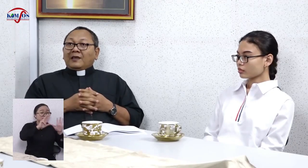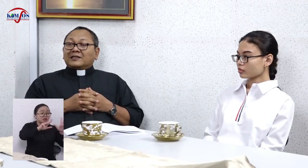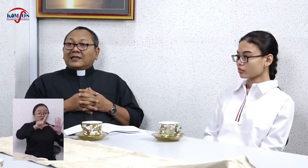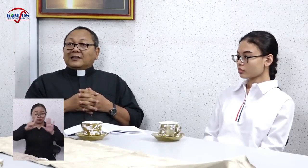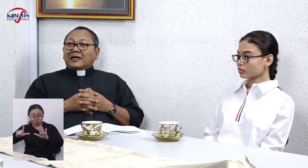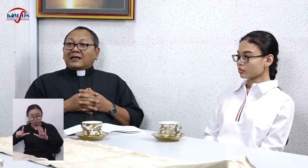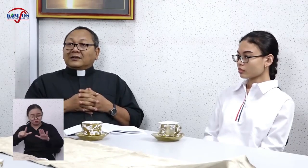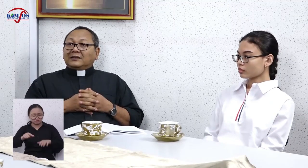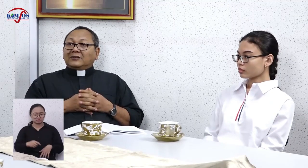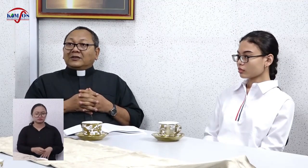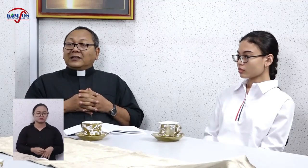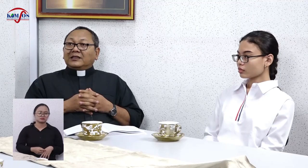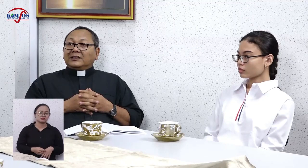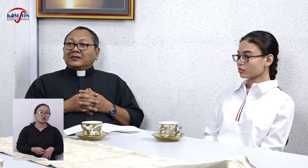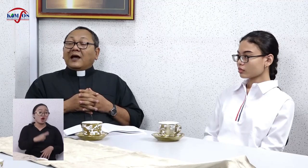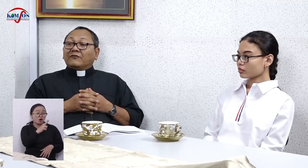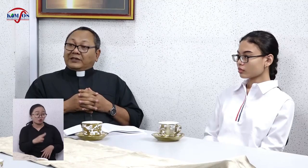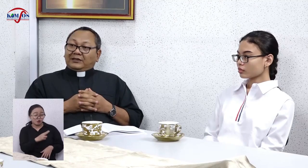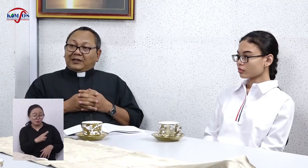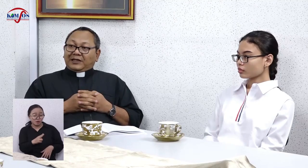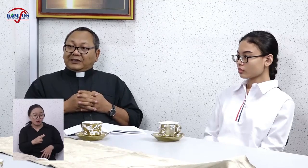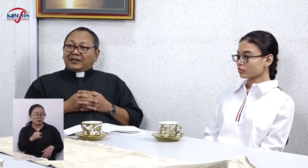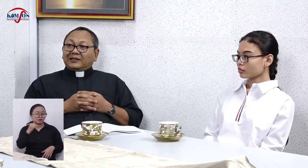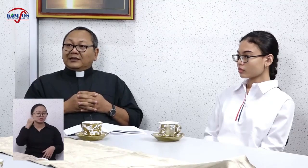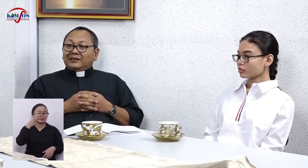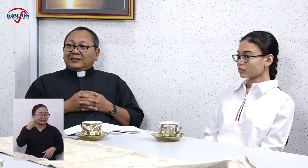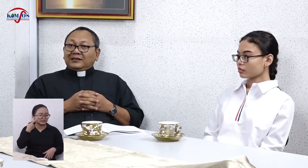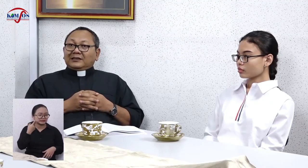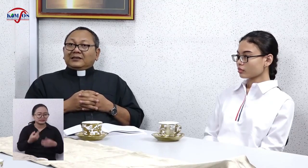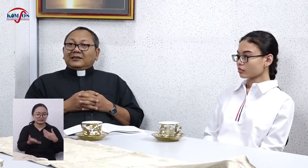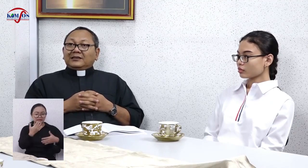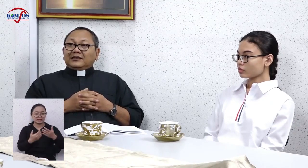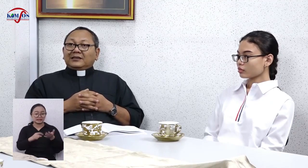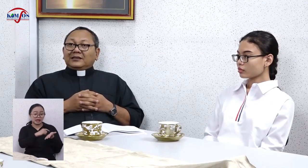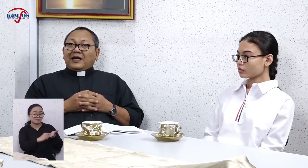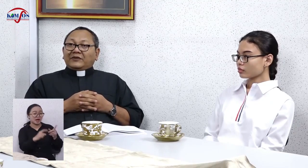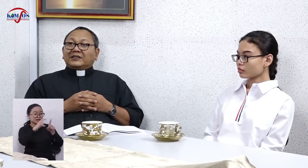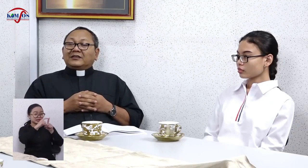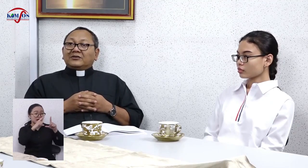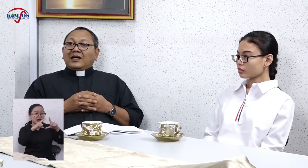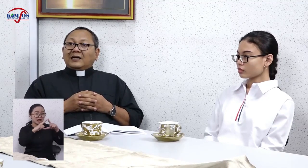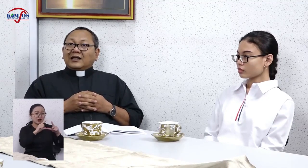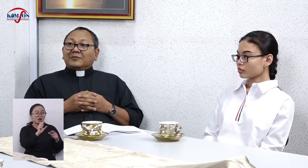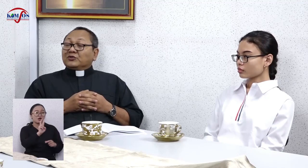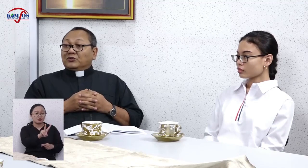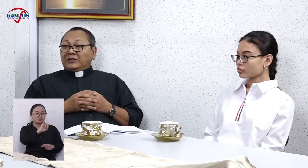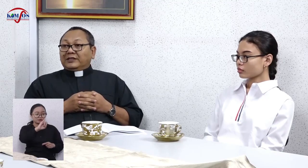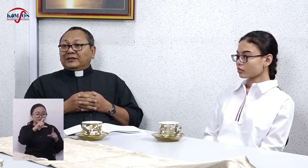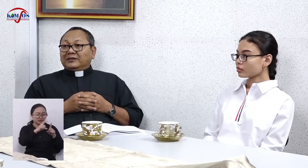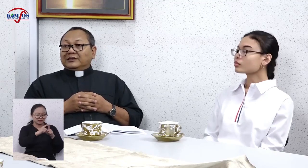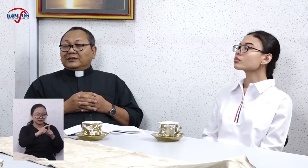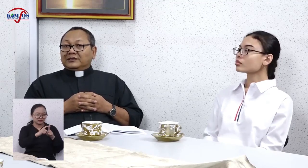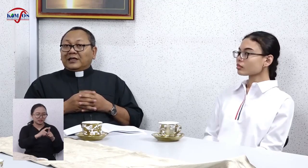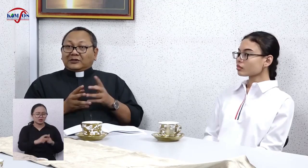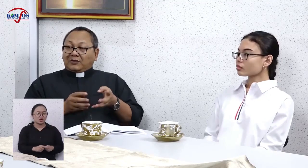saya didatangi oleh David namanya David itu anak bisu